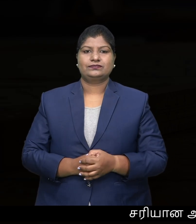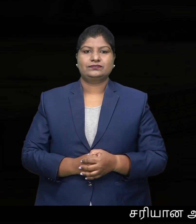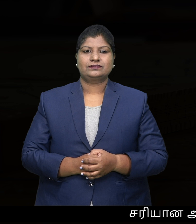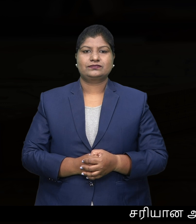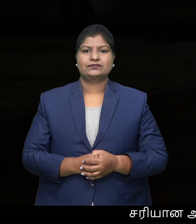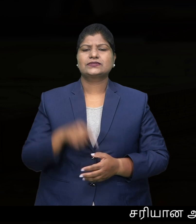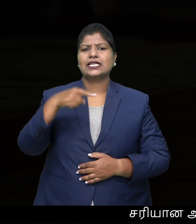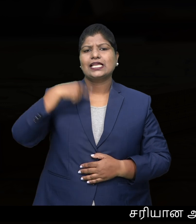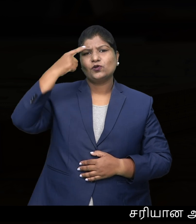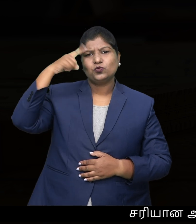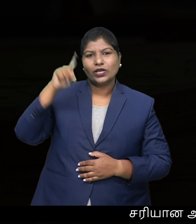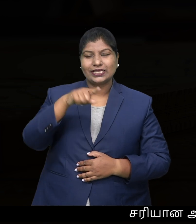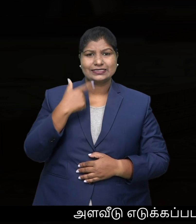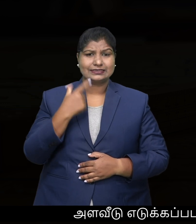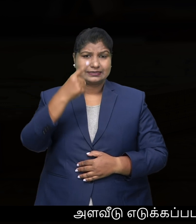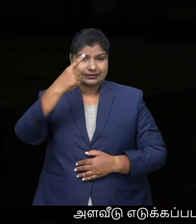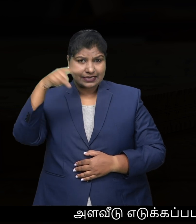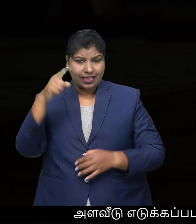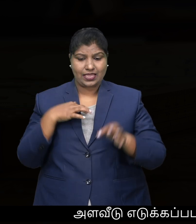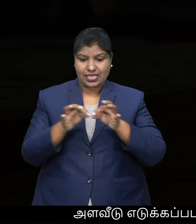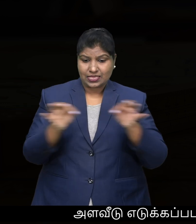சரியான அளவீட்டிற்கு அளவீடு